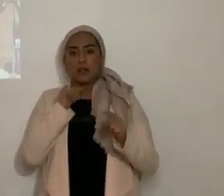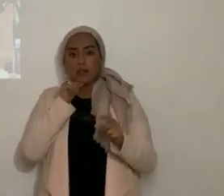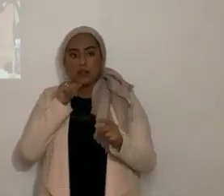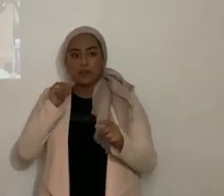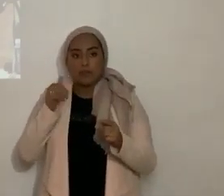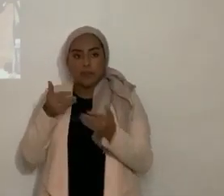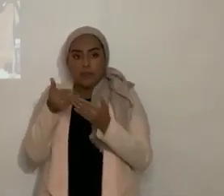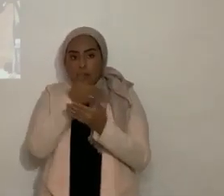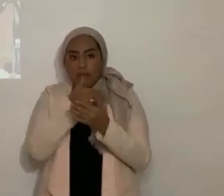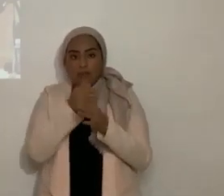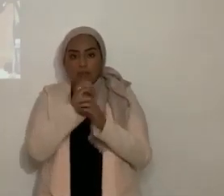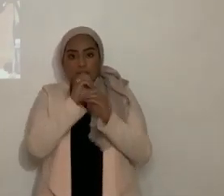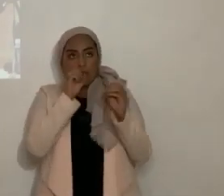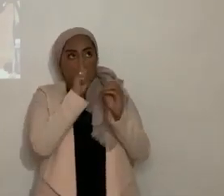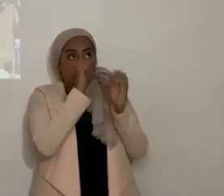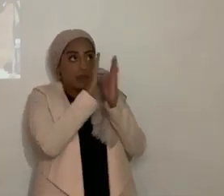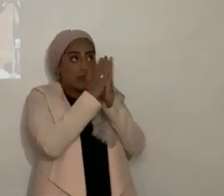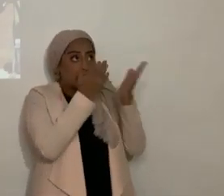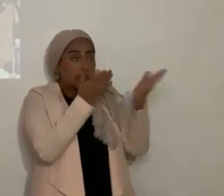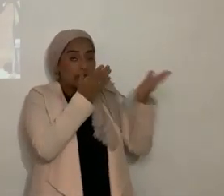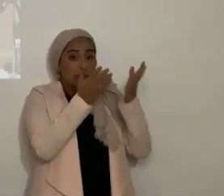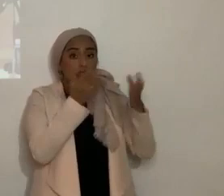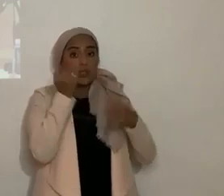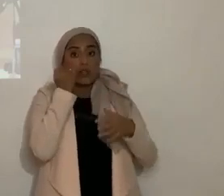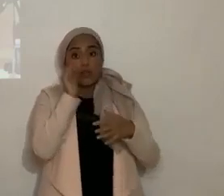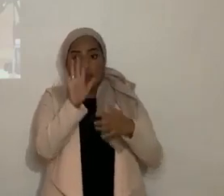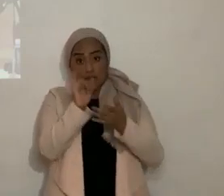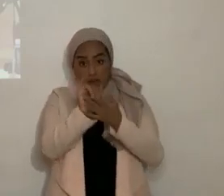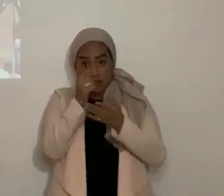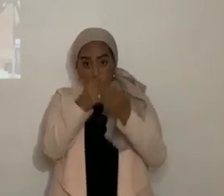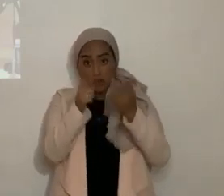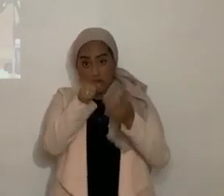consultaste. Si esta es tu situación,